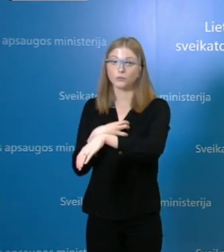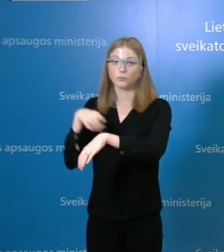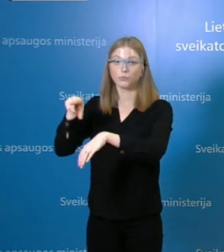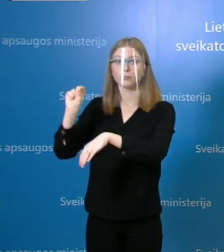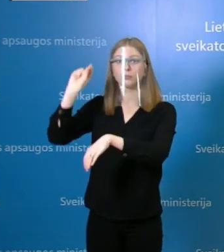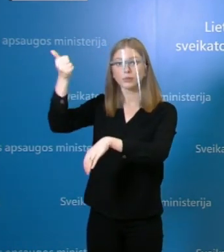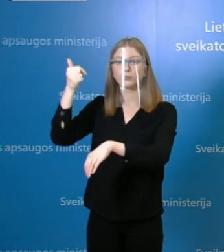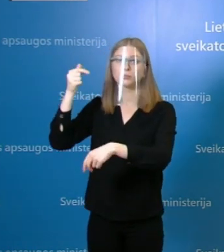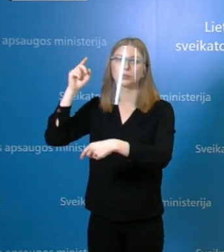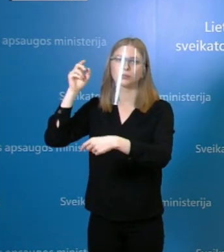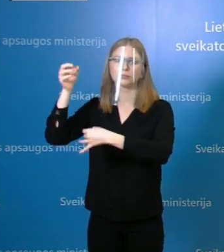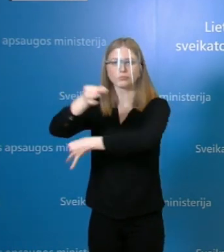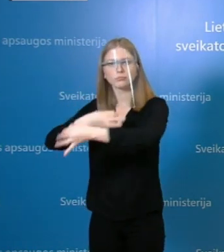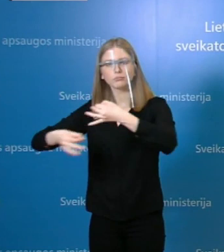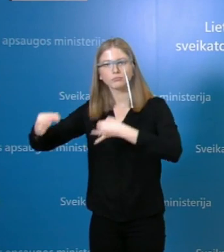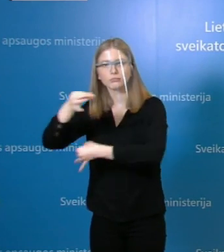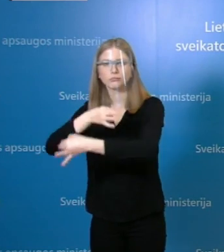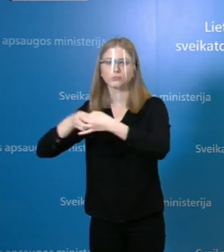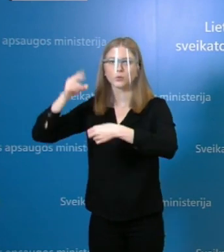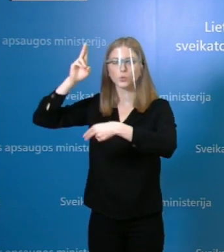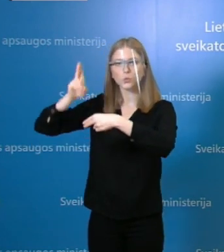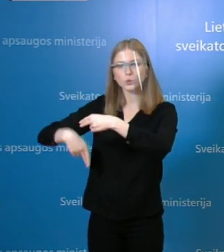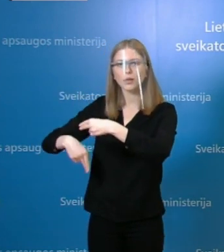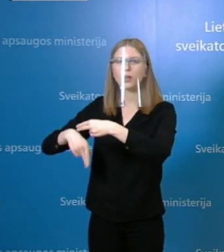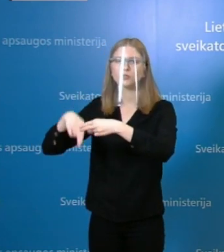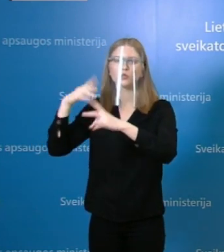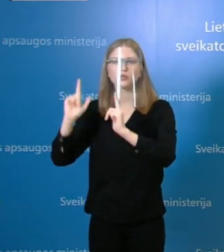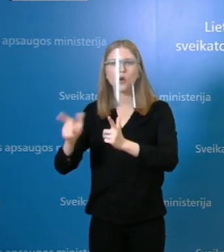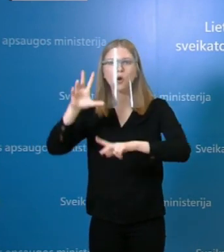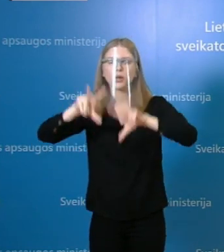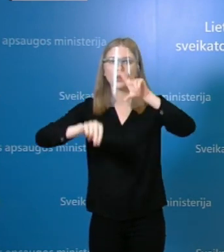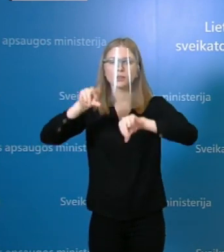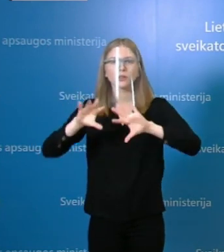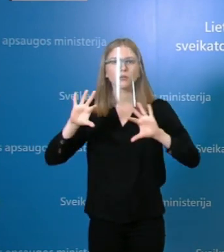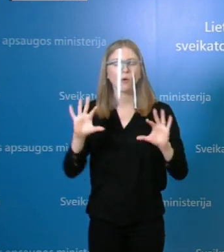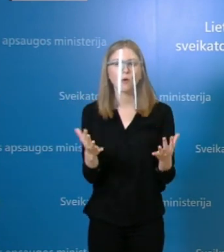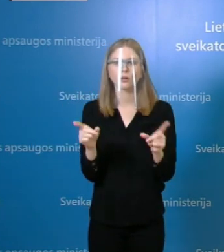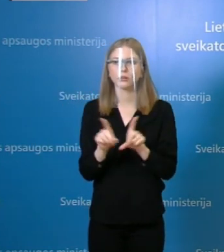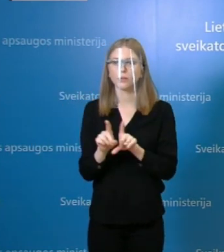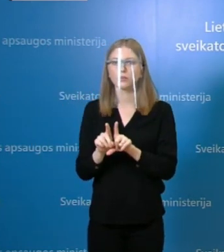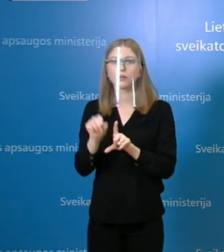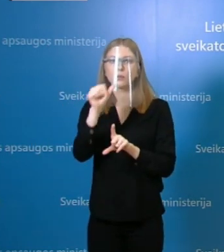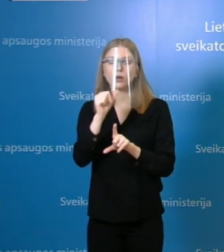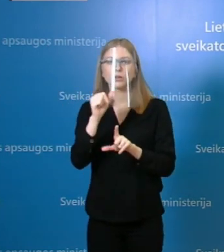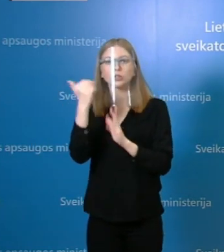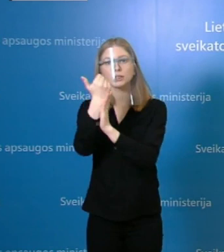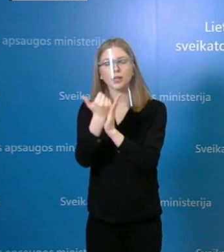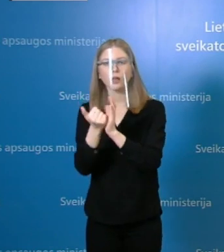bendrai aptarusi visas galimas rizikas ir teisinės galimybės toliau vykdyti